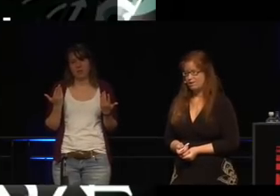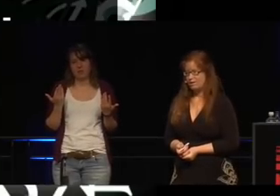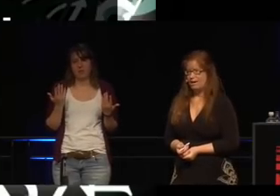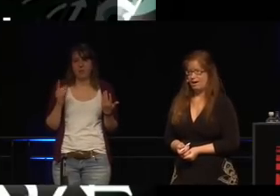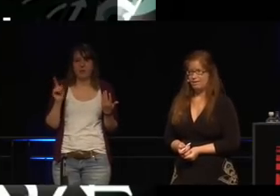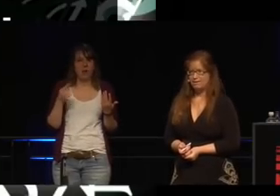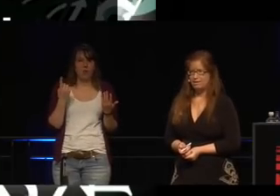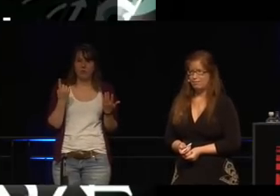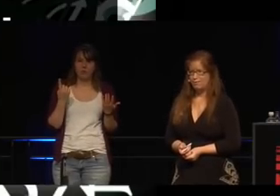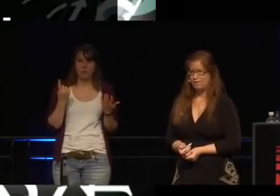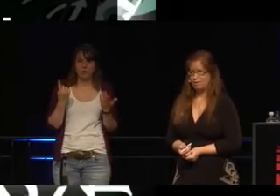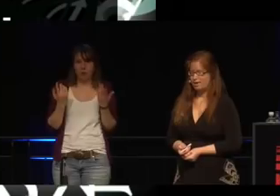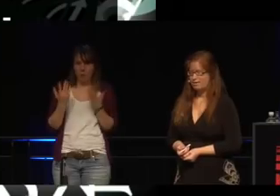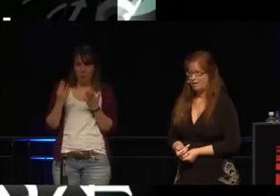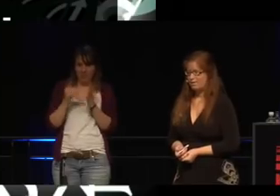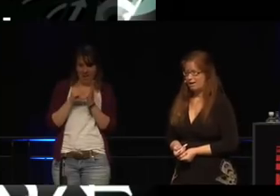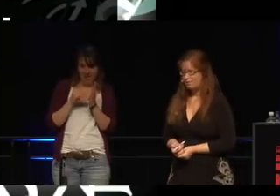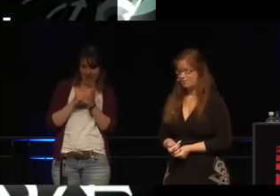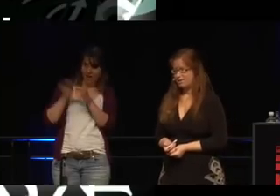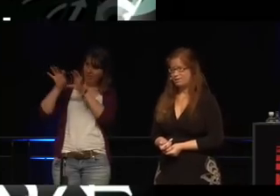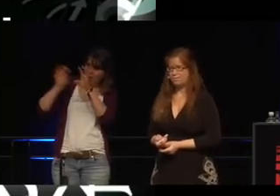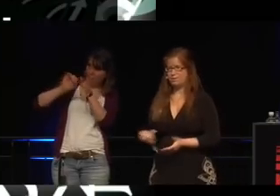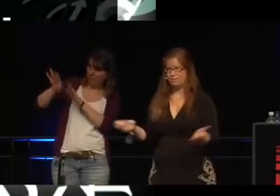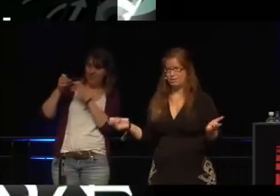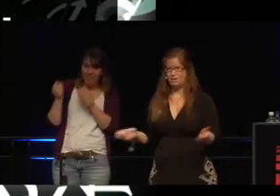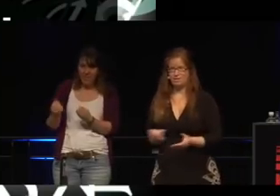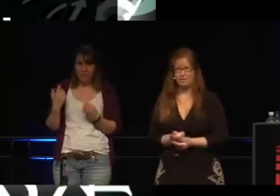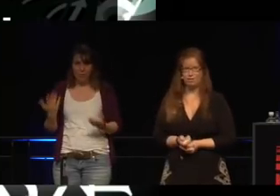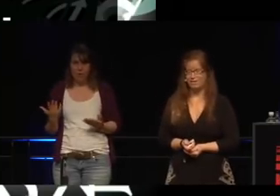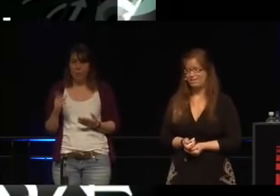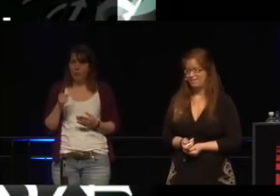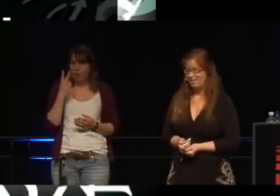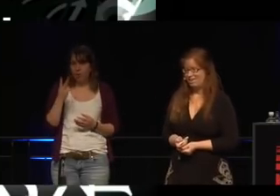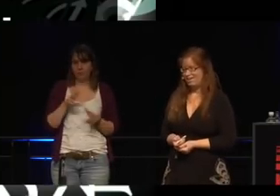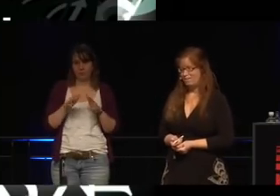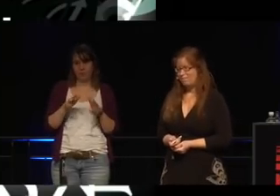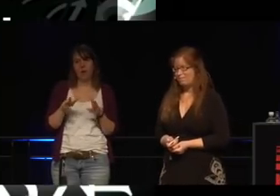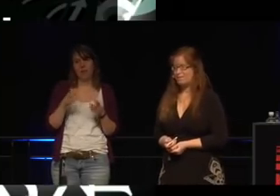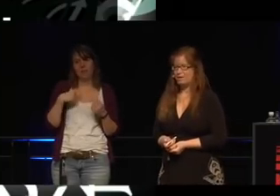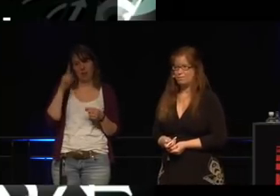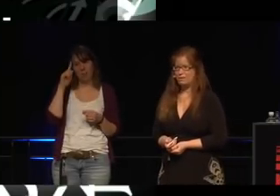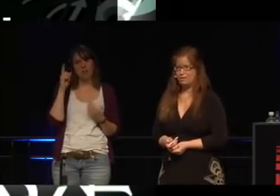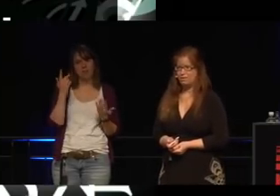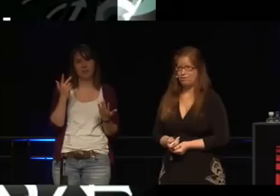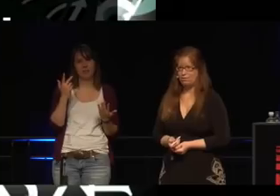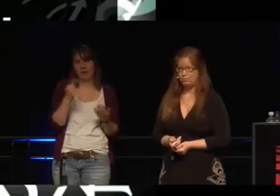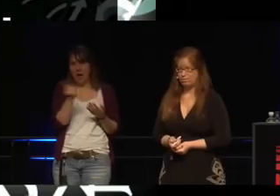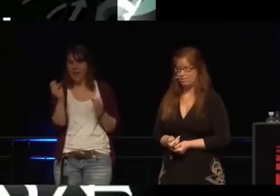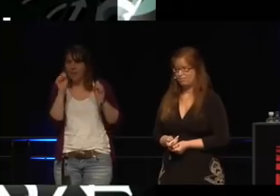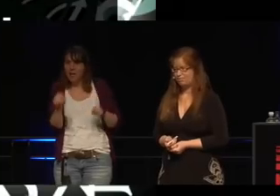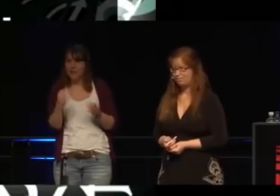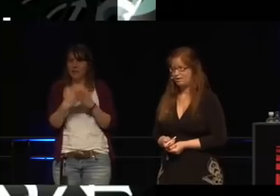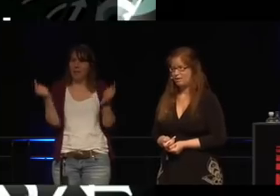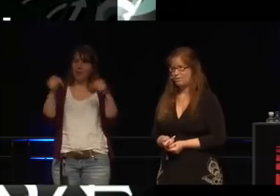Produkte, wo die Daten lokal gespeichert sind, sind immer eine bessere Option für Privatsphäre. Und man